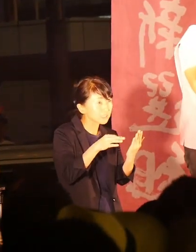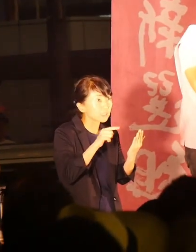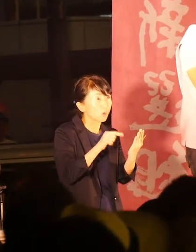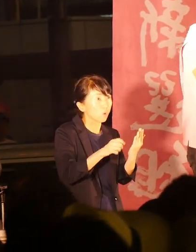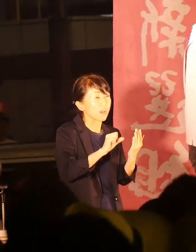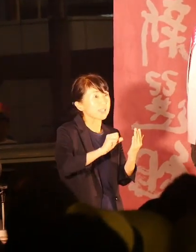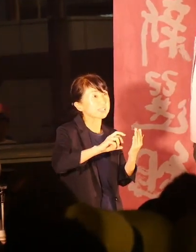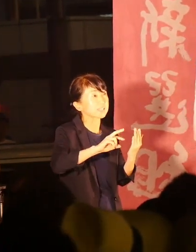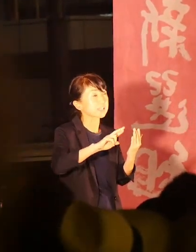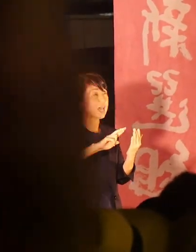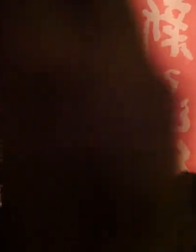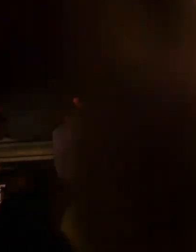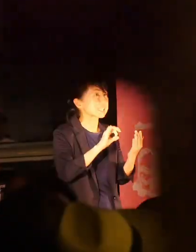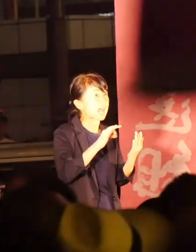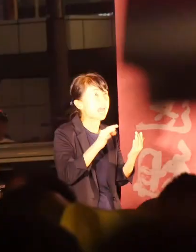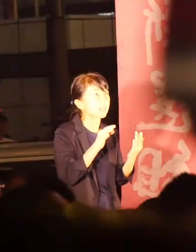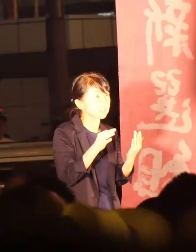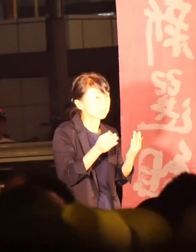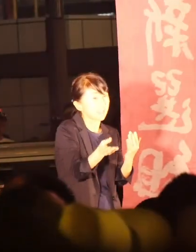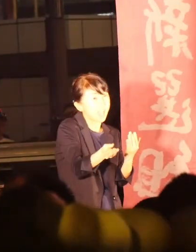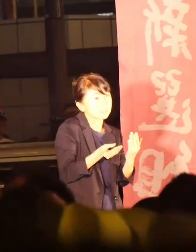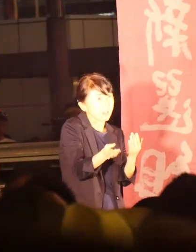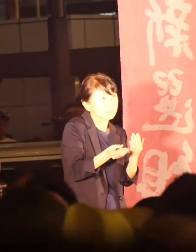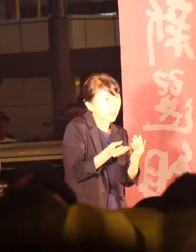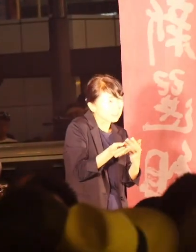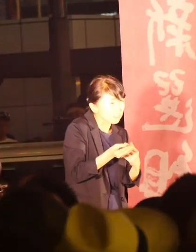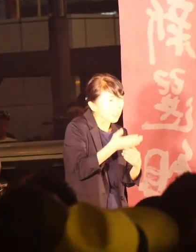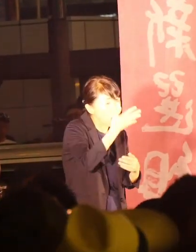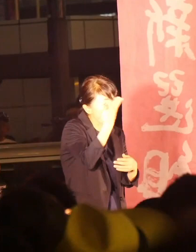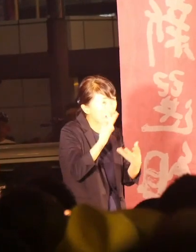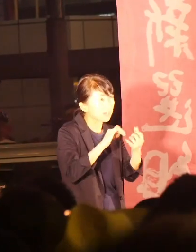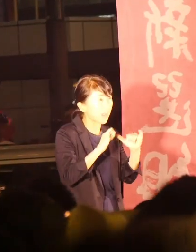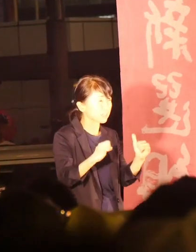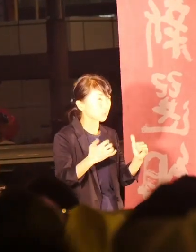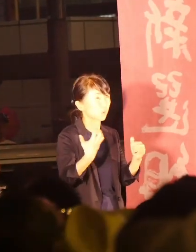を若い人たちに負わせる大借金です。